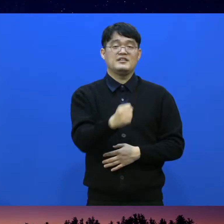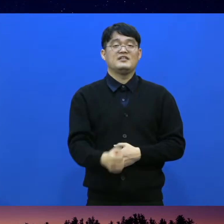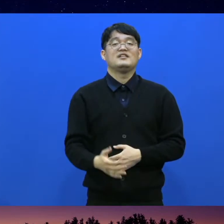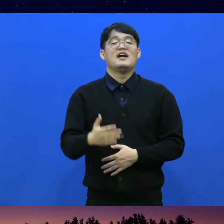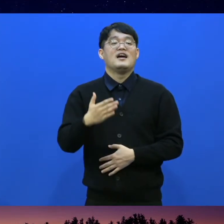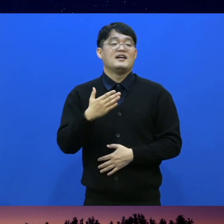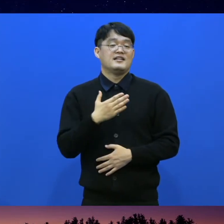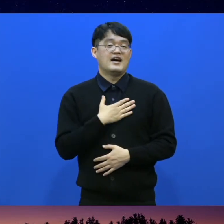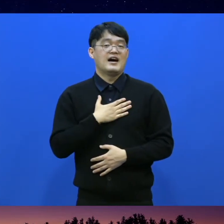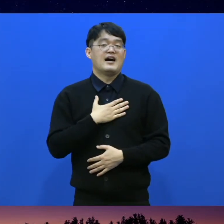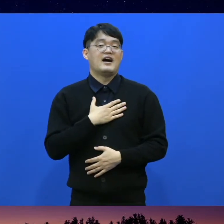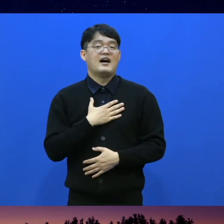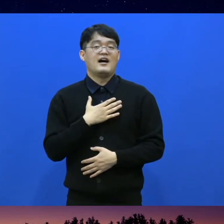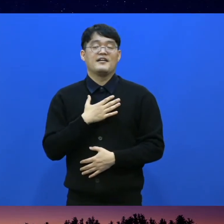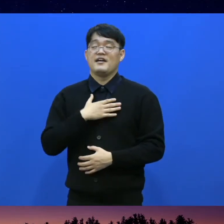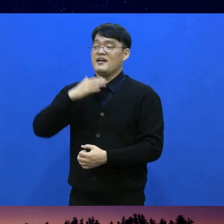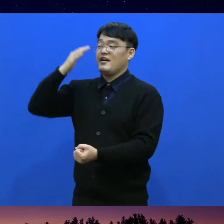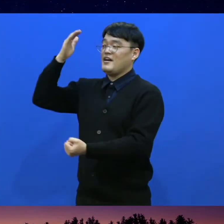좋으신